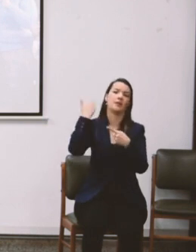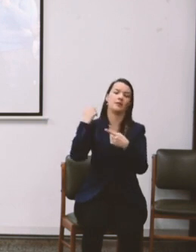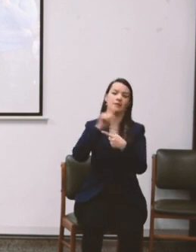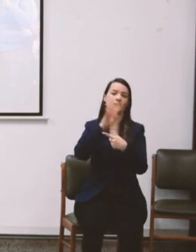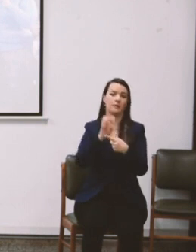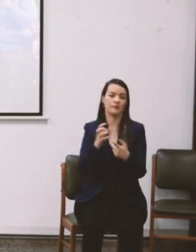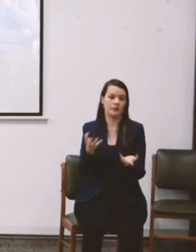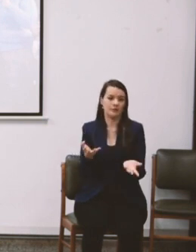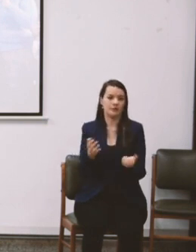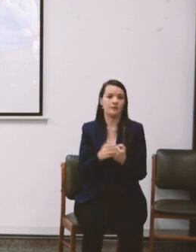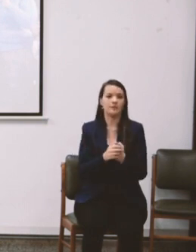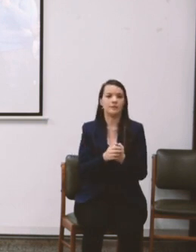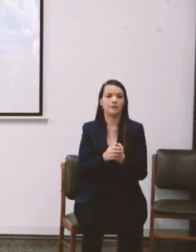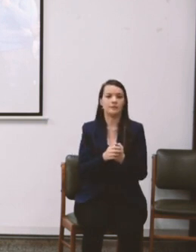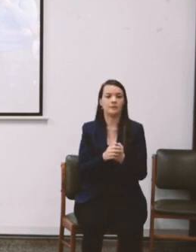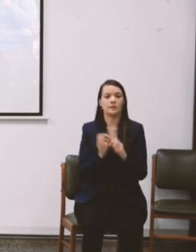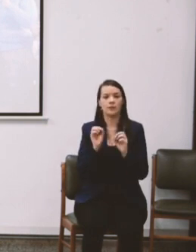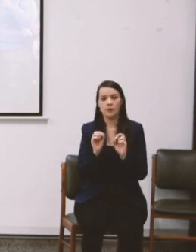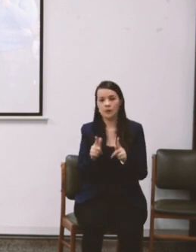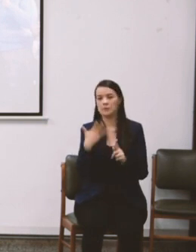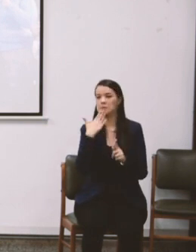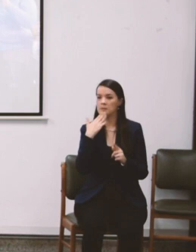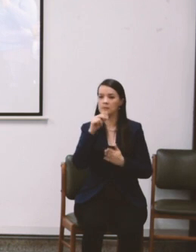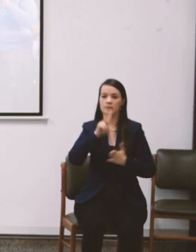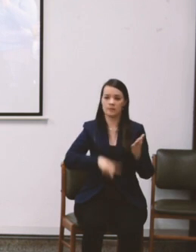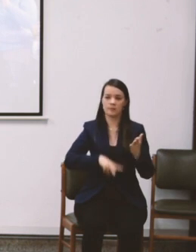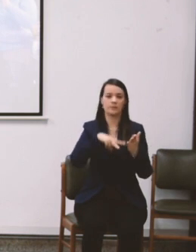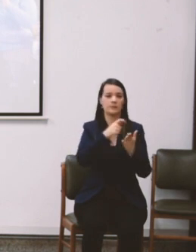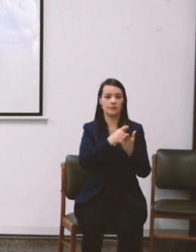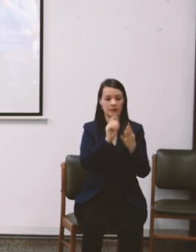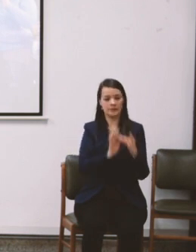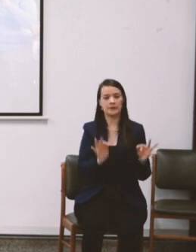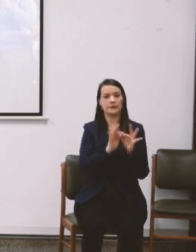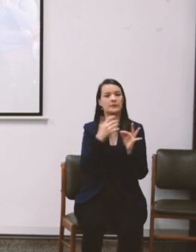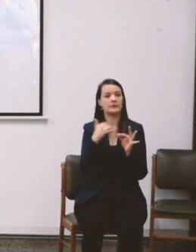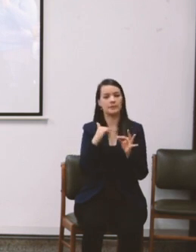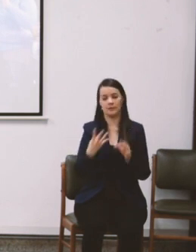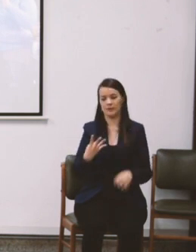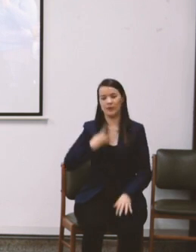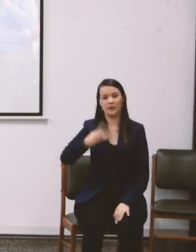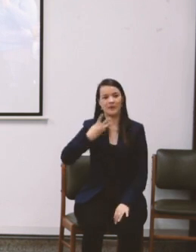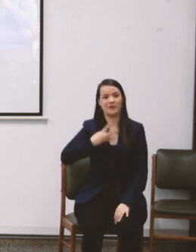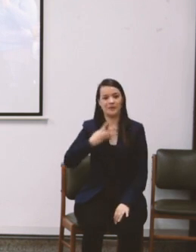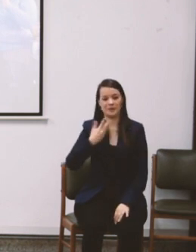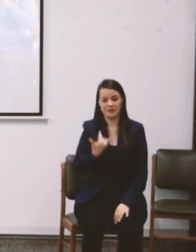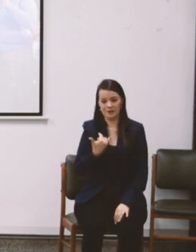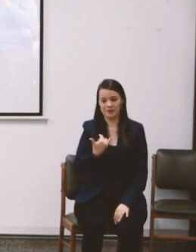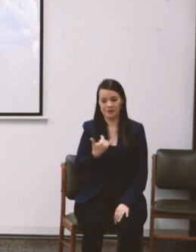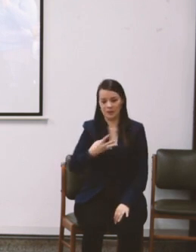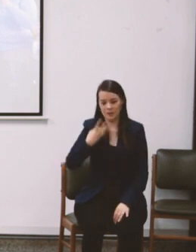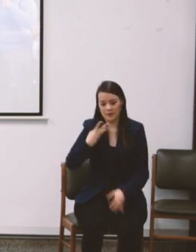¿cierto? Entonces, está bien, es importante leer y escribir, pero no es, o sea, la competencia que debe desarrollar un estudiante es la